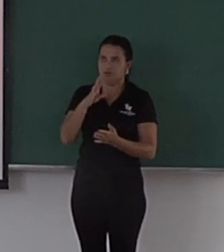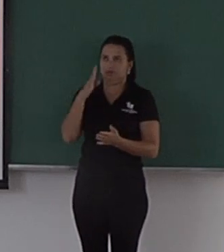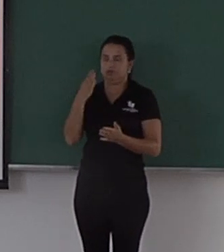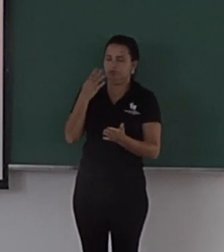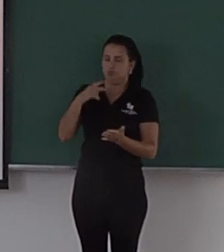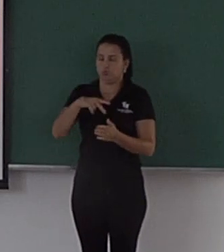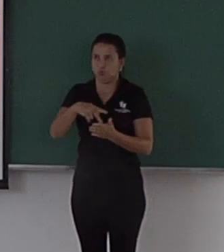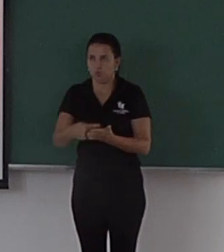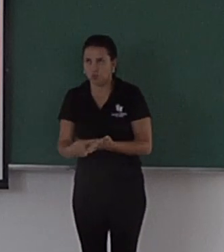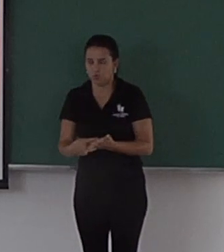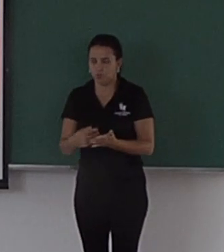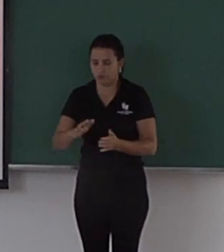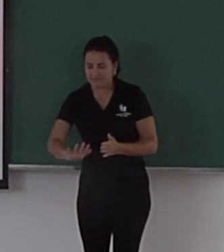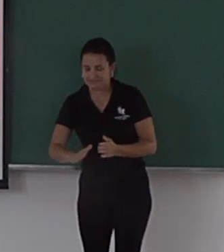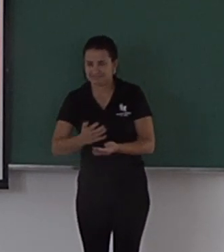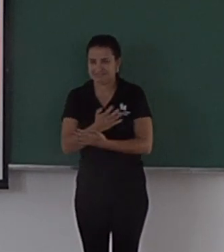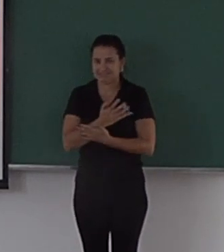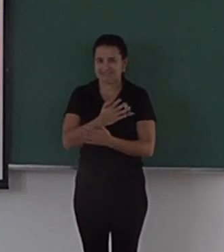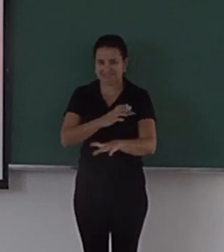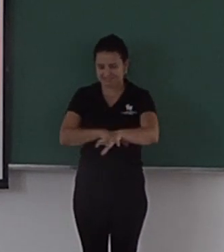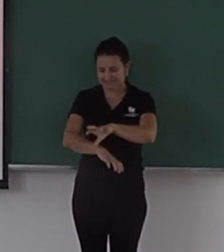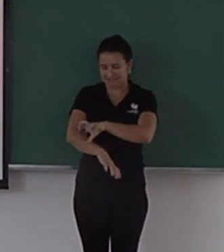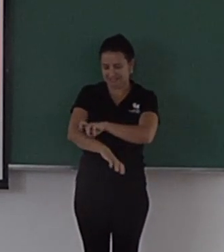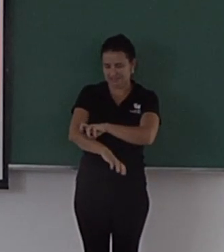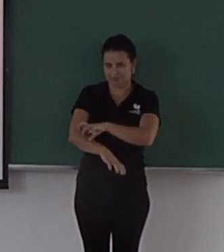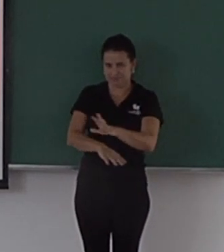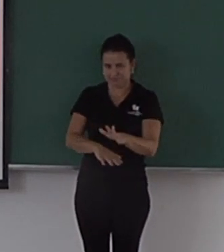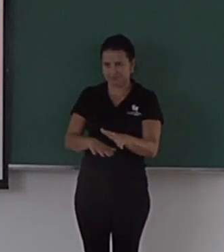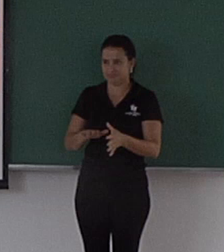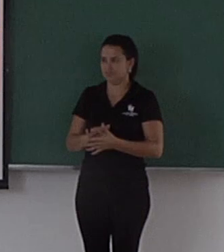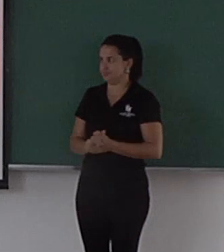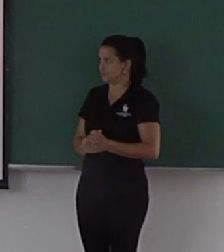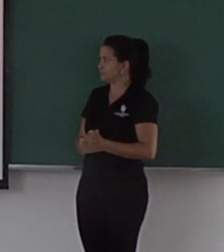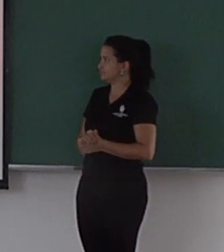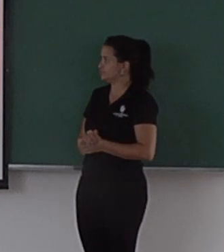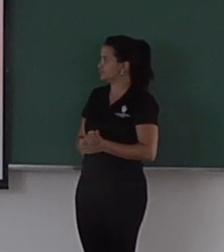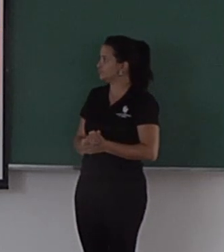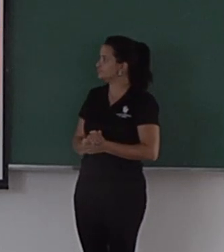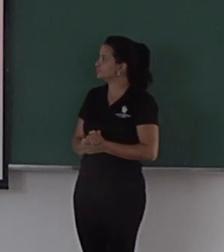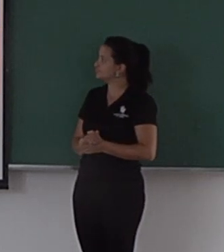qualquer, o indivíduo consegue se queimar com esse asfalto superaquecido.